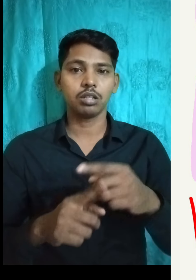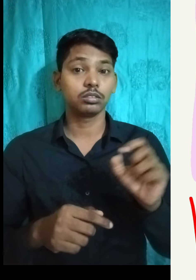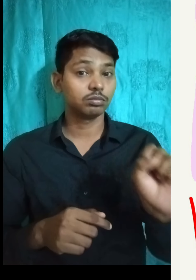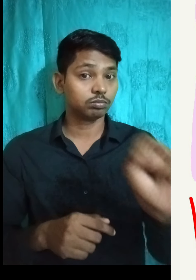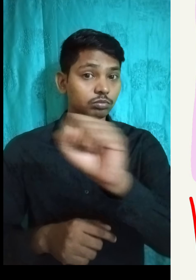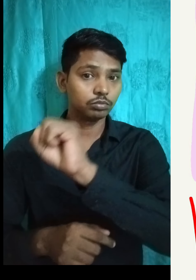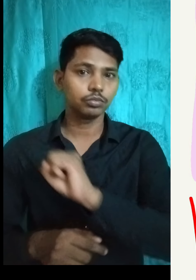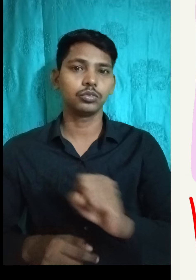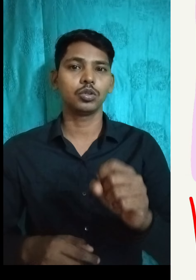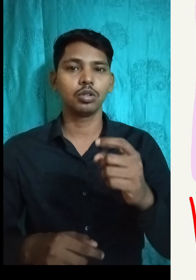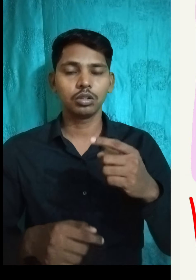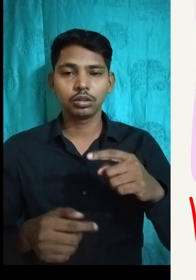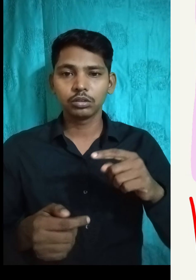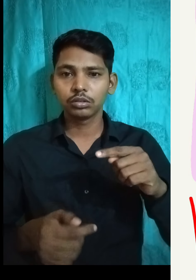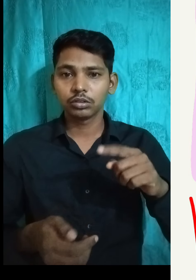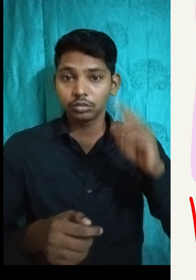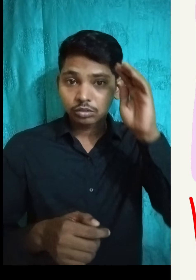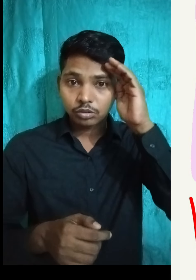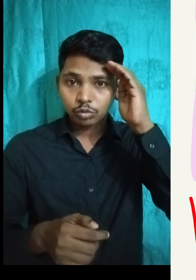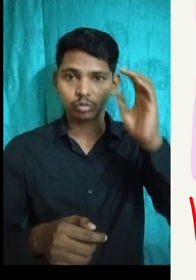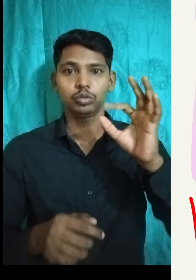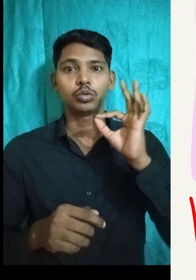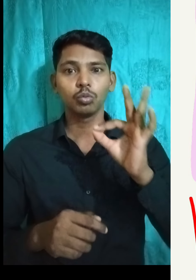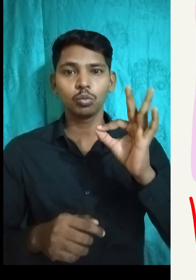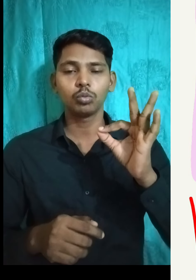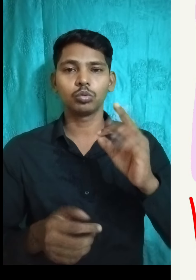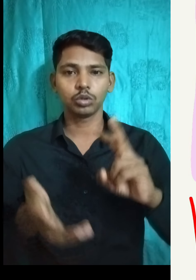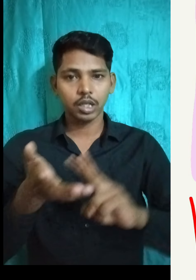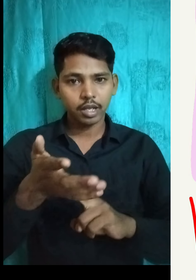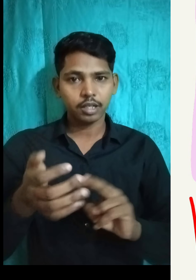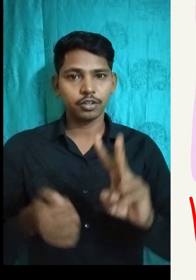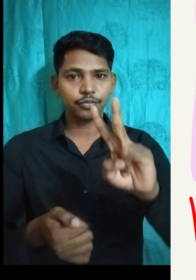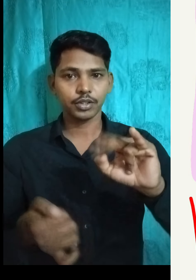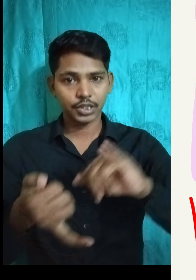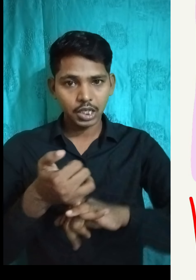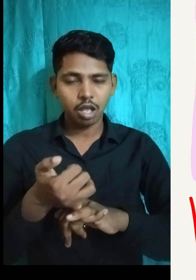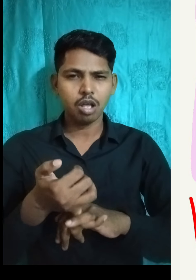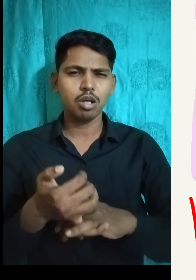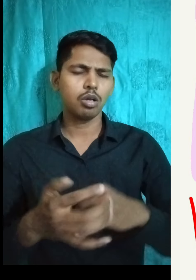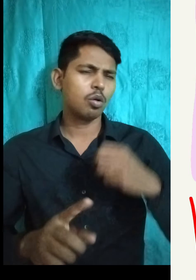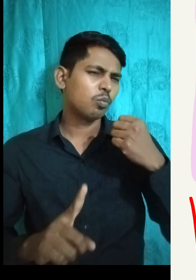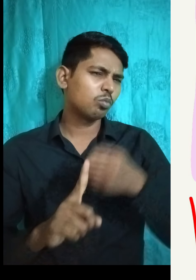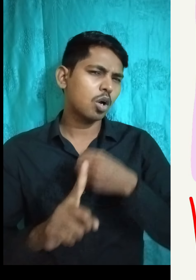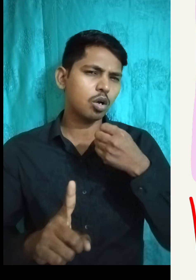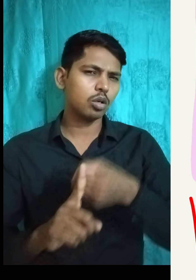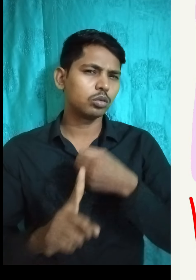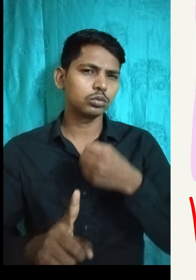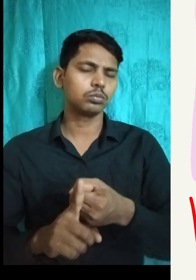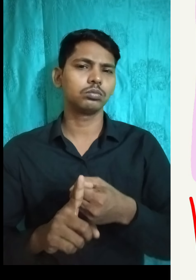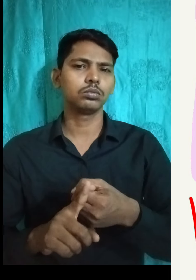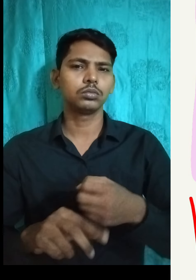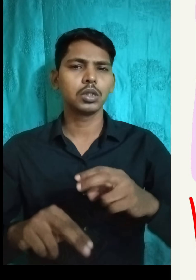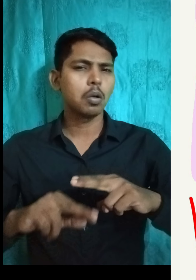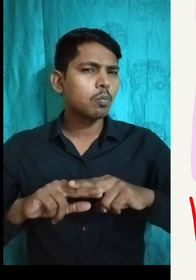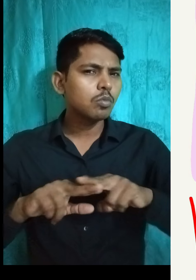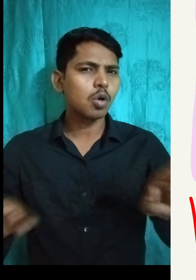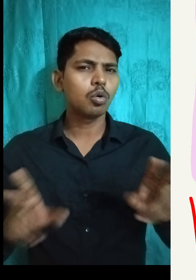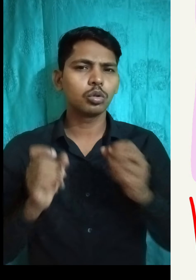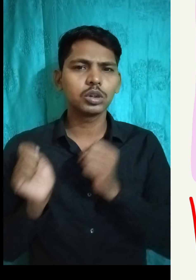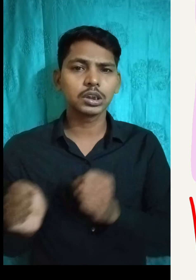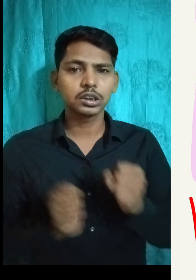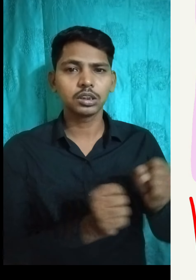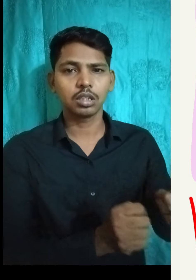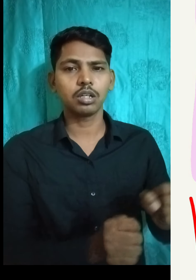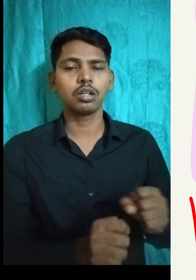से 1/3 यानी 1/3 33% सीटों पर सिर्फ गर्ल चाइल्ड